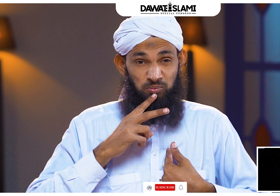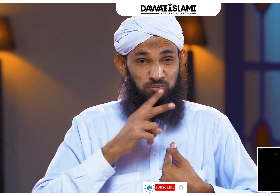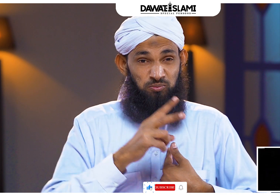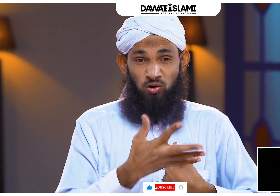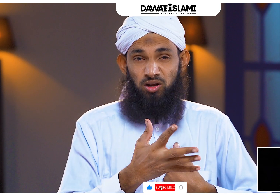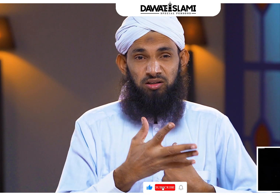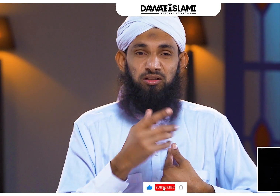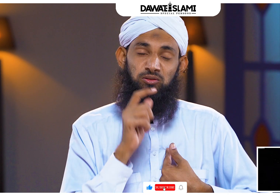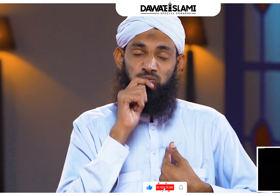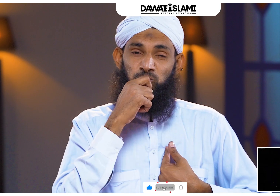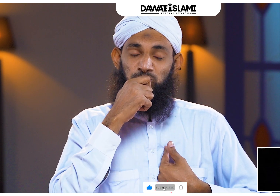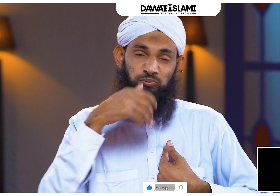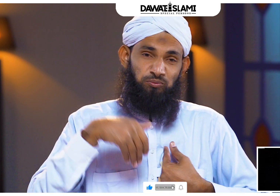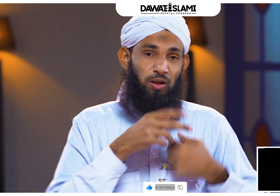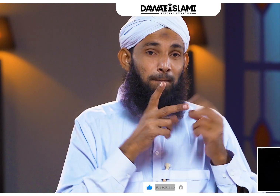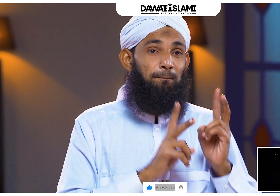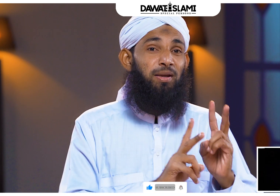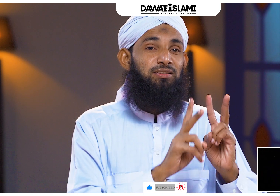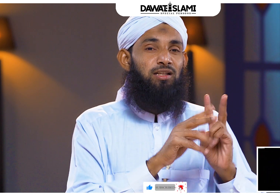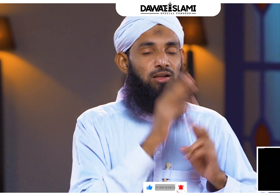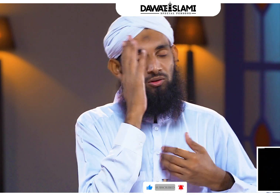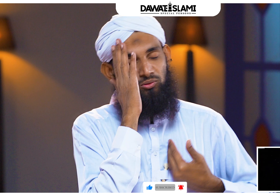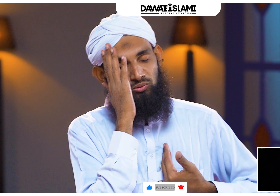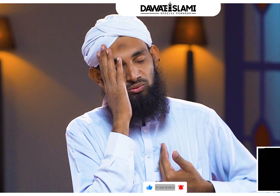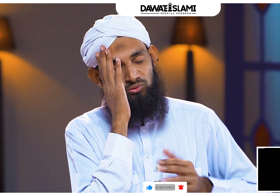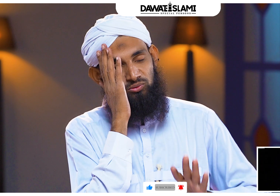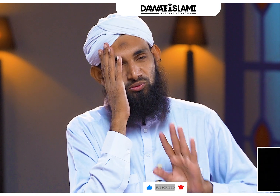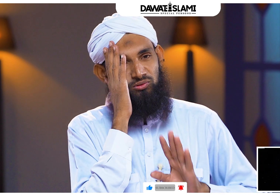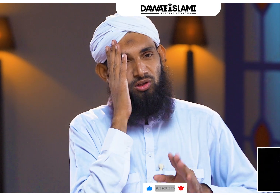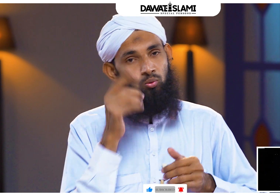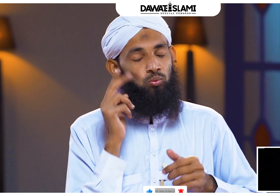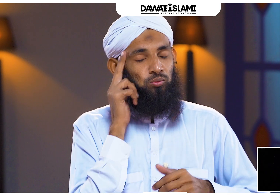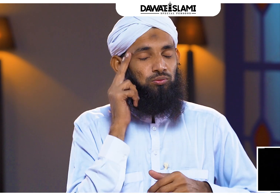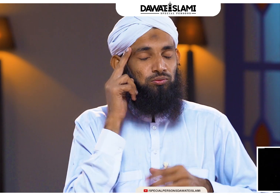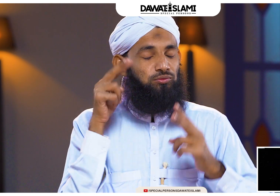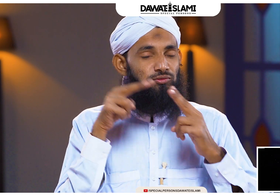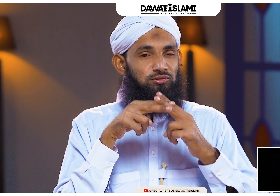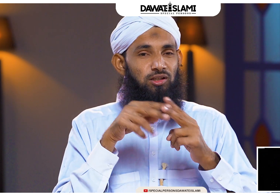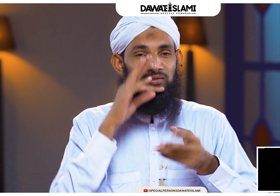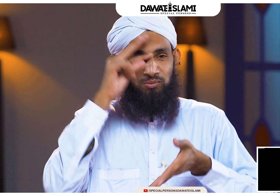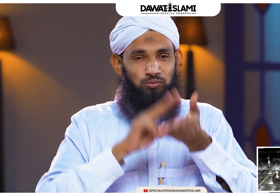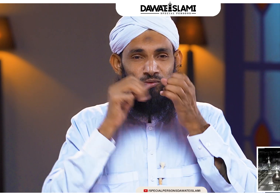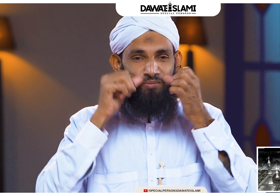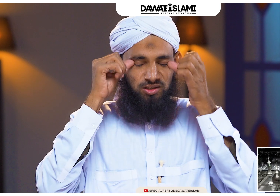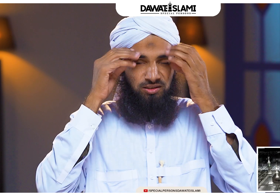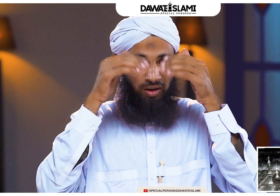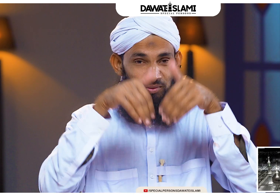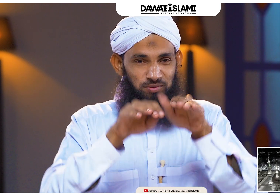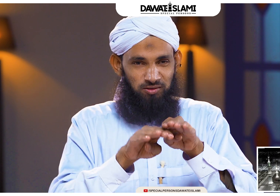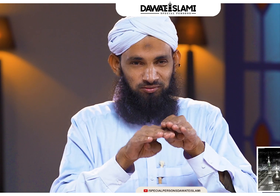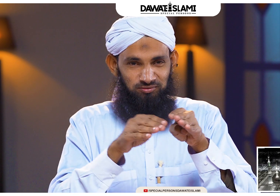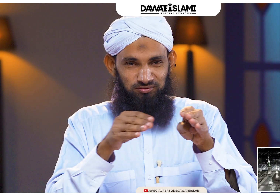لیکن اس کے دل کا حال اللہ ہی بہتر جانتا تھا۔ بہرحال وہ قافلے کے ساتھ مدینہ منورہ پہنچا اور دھڑکتے دل، لرزتے قدموں